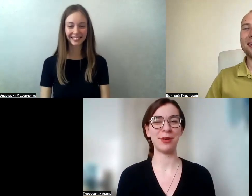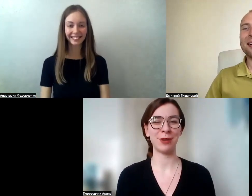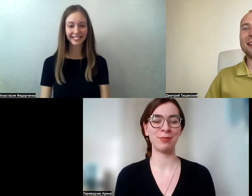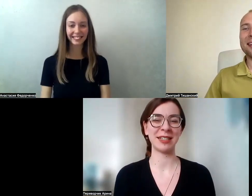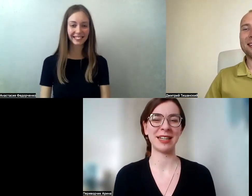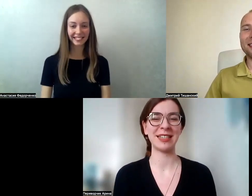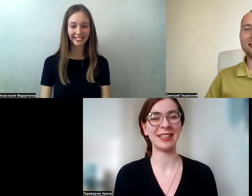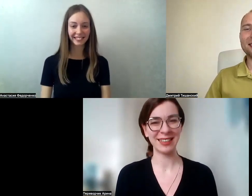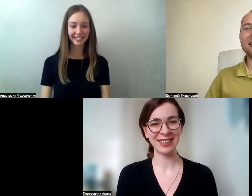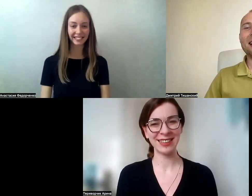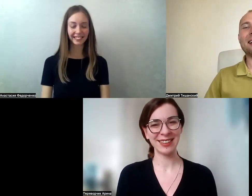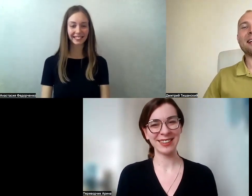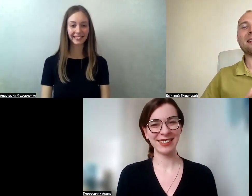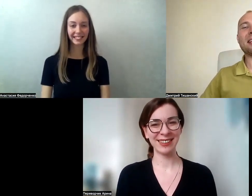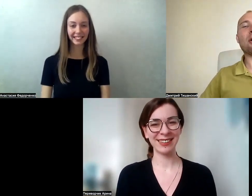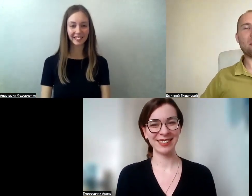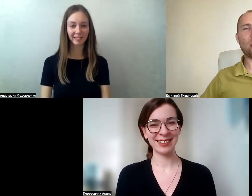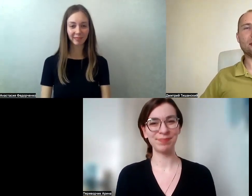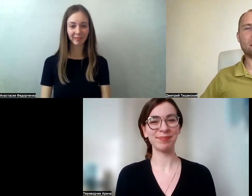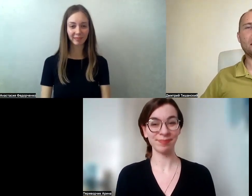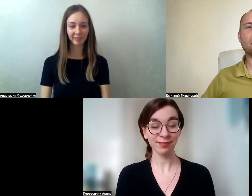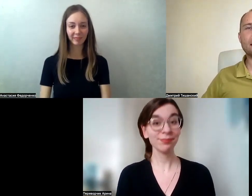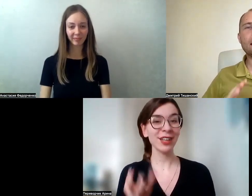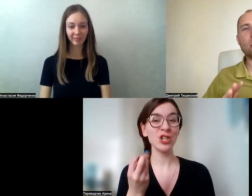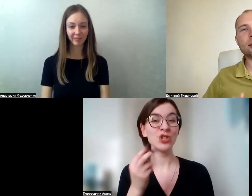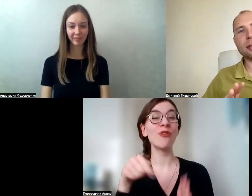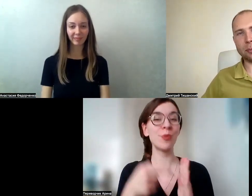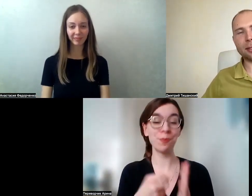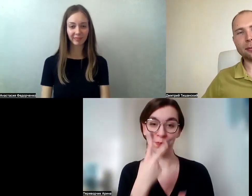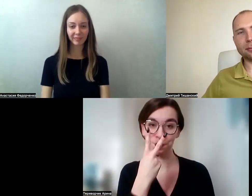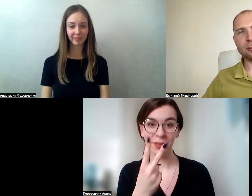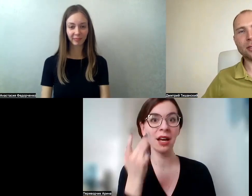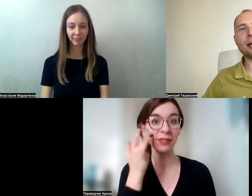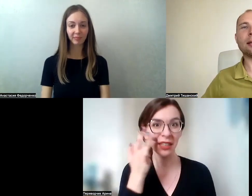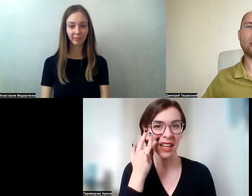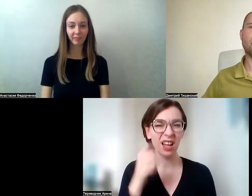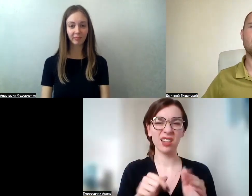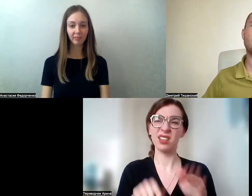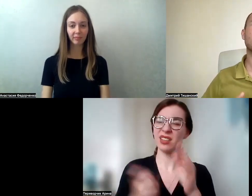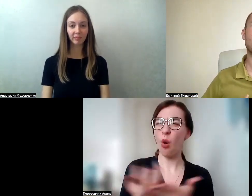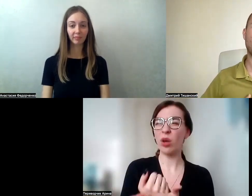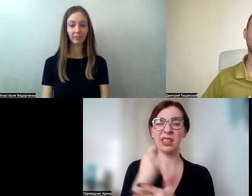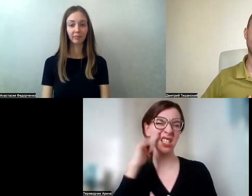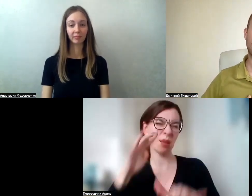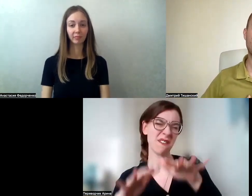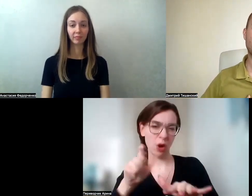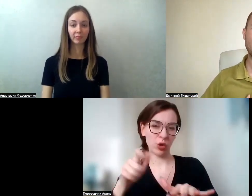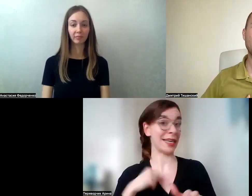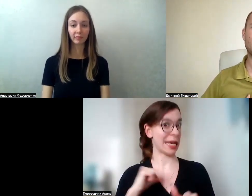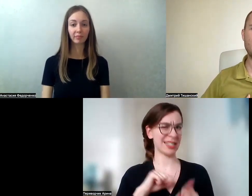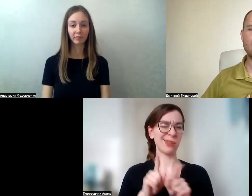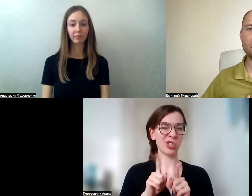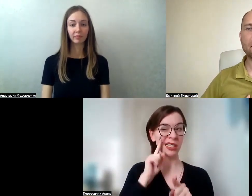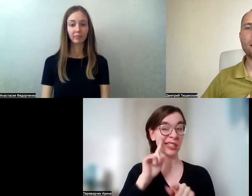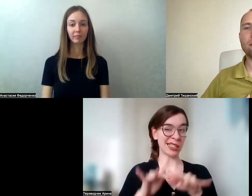Спасибо, мне я очень признательна. Такой вопрос, смотри, всегда находятся скептики. Я сам очень такой